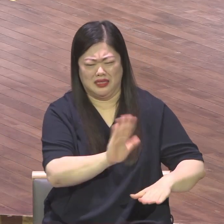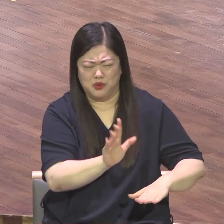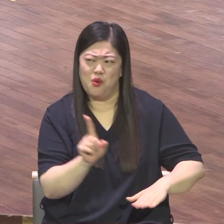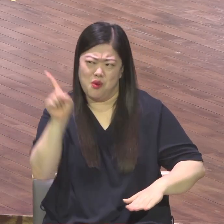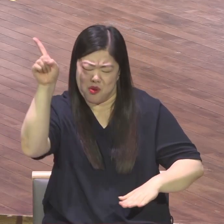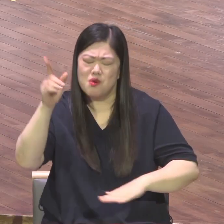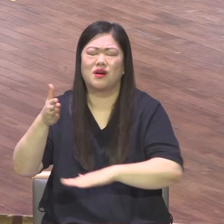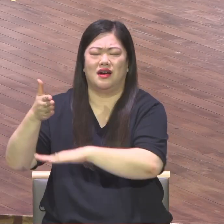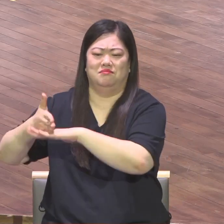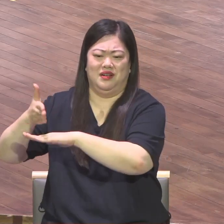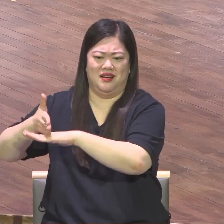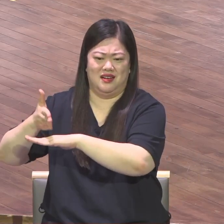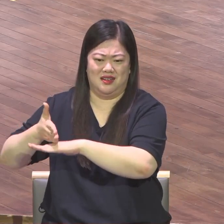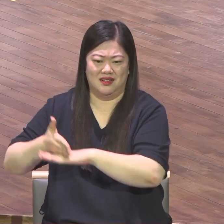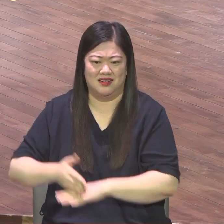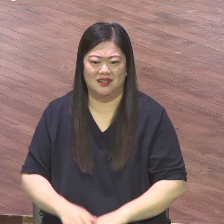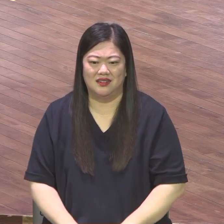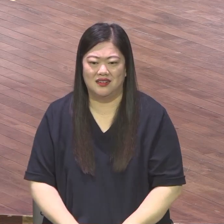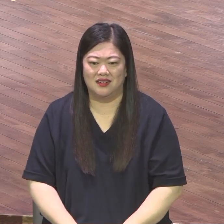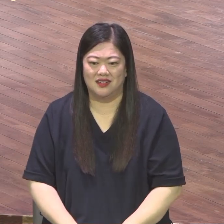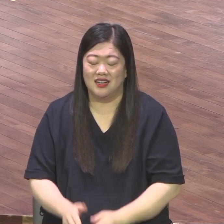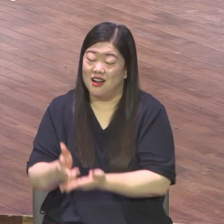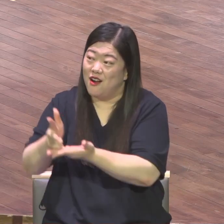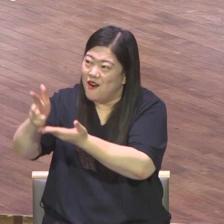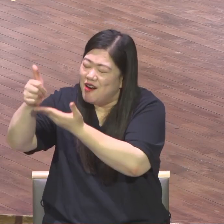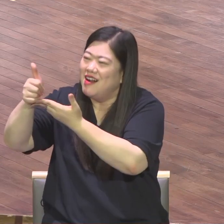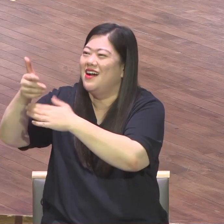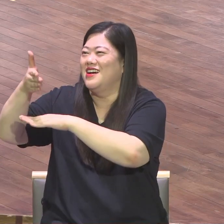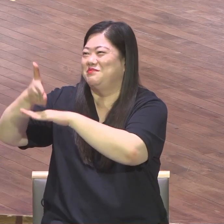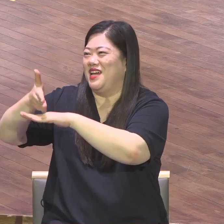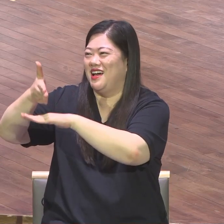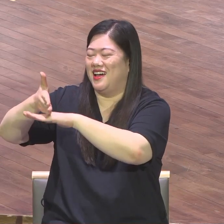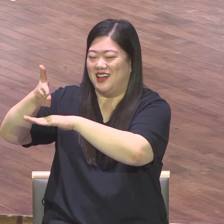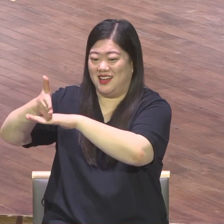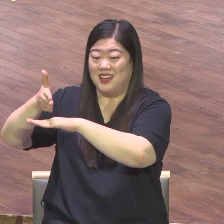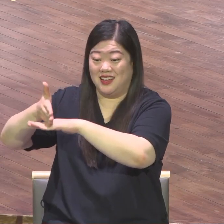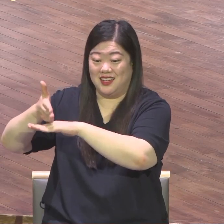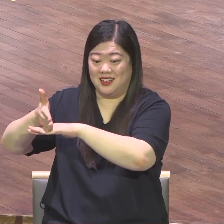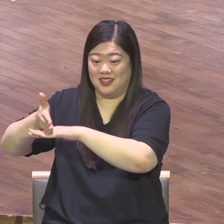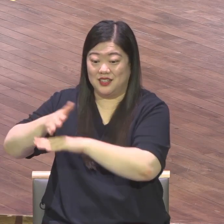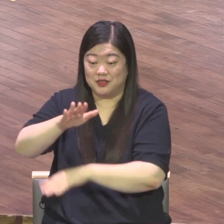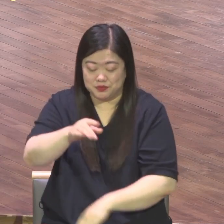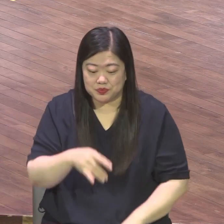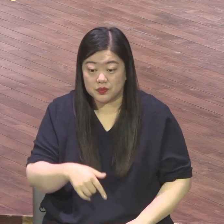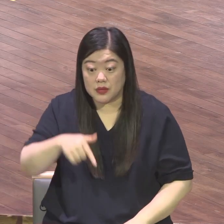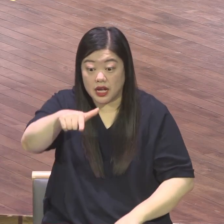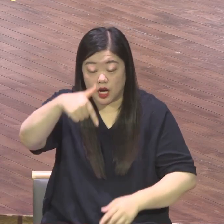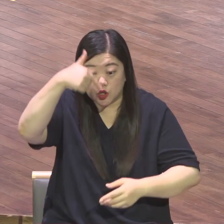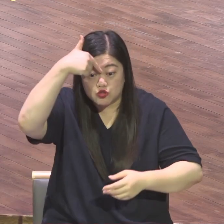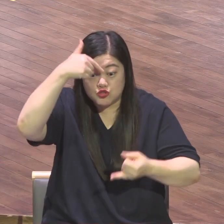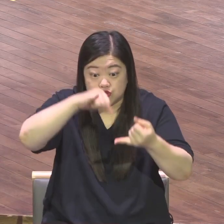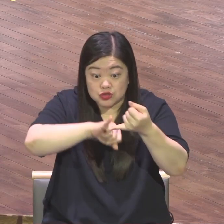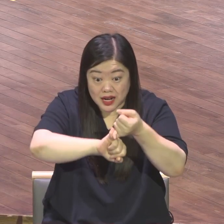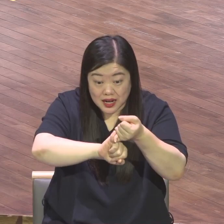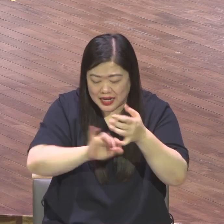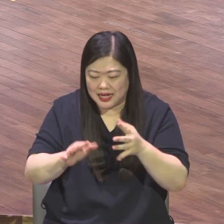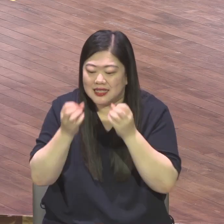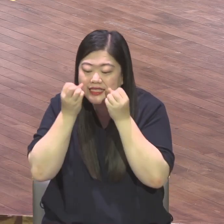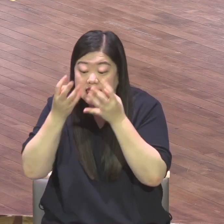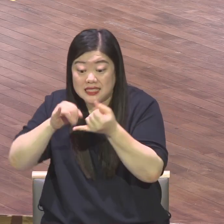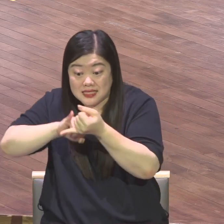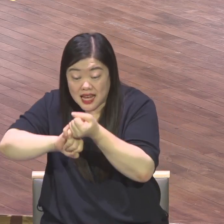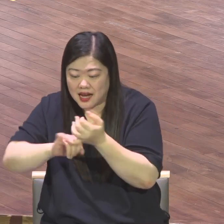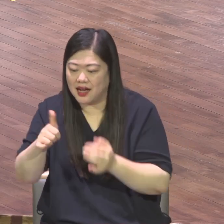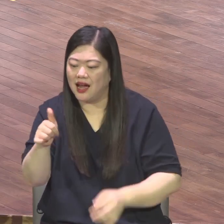어떻게 시작합니까? 여호와 하나님께 감사하라. 구약에서 하나님의 이름을 여호와라고